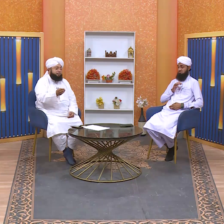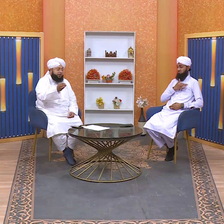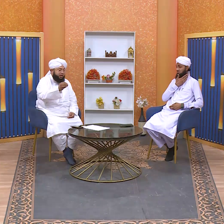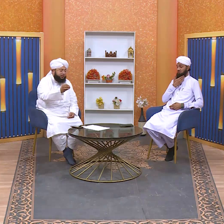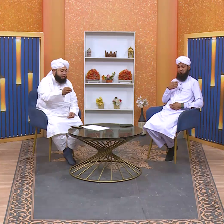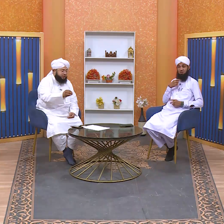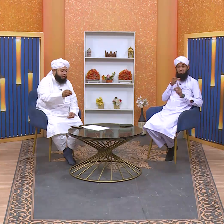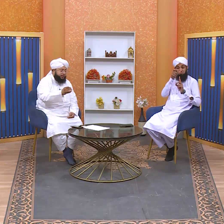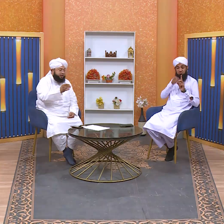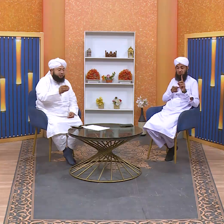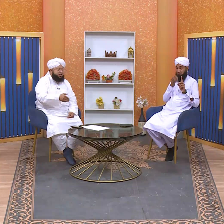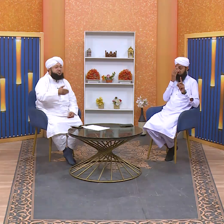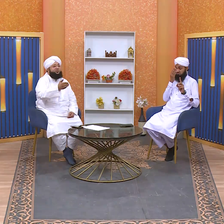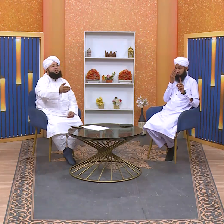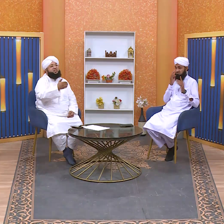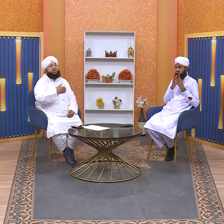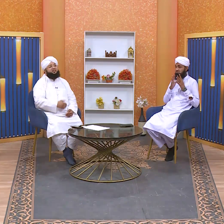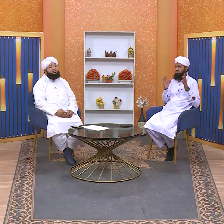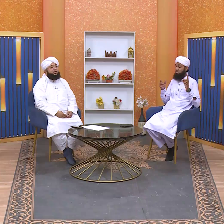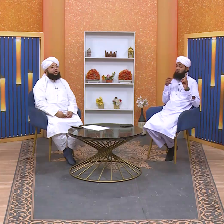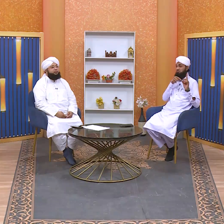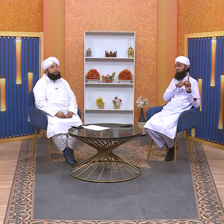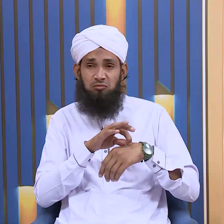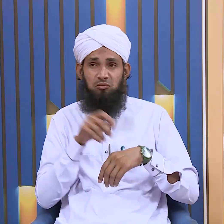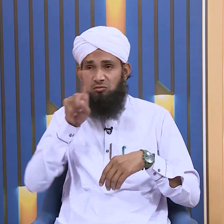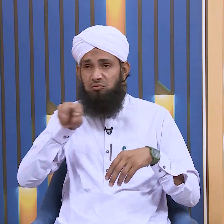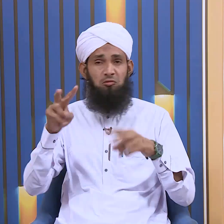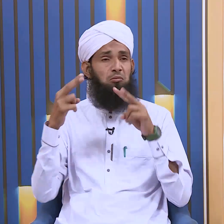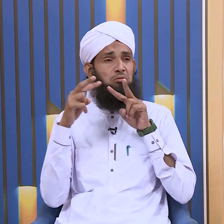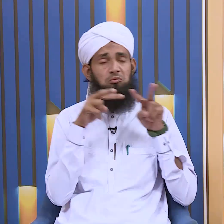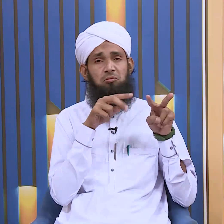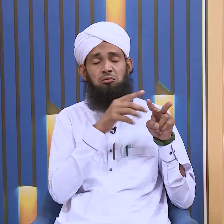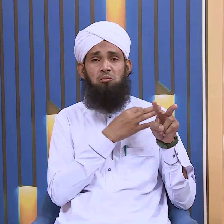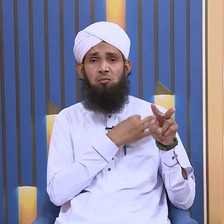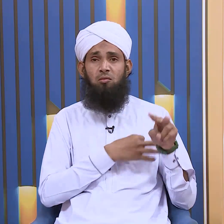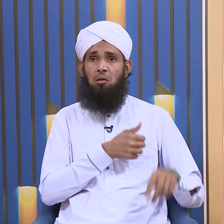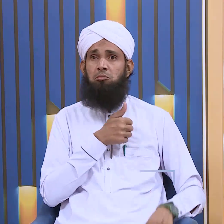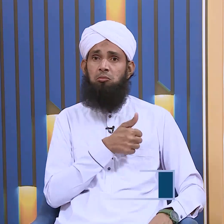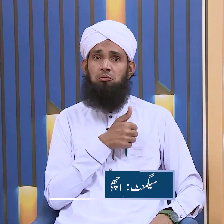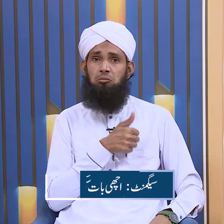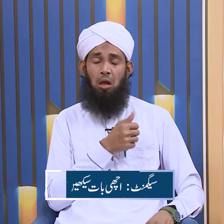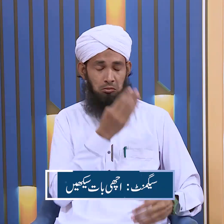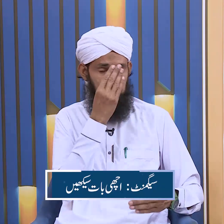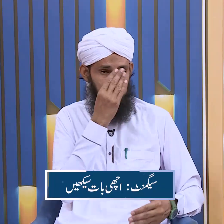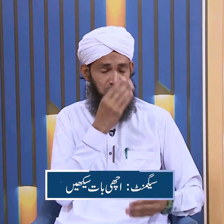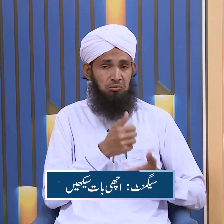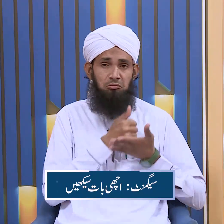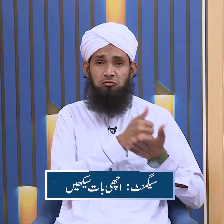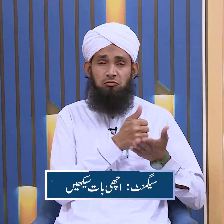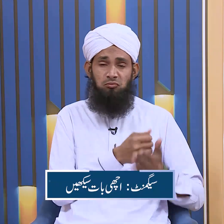پیدا کیا جائے جس سے وہ اس کی تعظیم کریں، لوگ اسے اچھا سمجھیں، اسے نیک سمجھیں، مجھے بہترین شخص